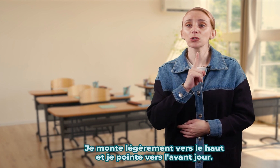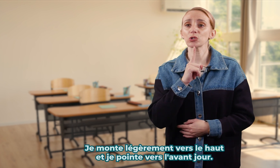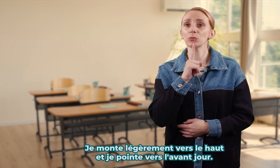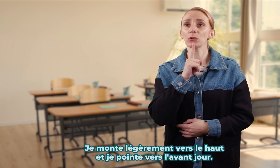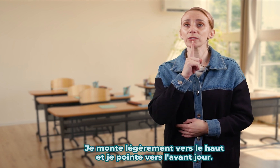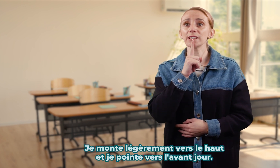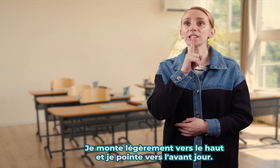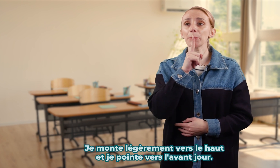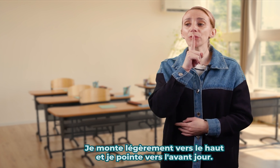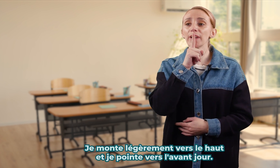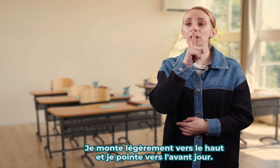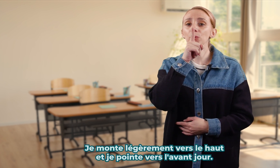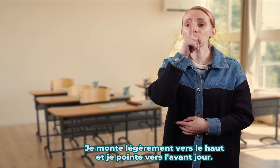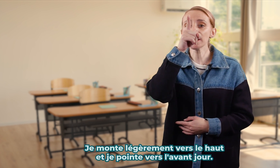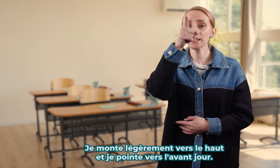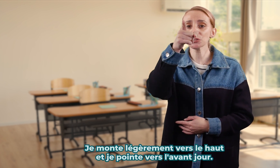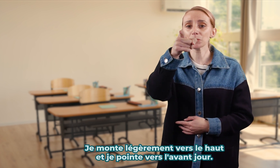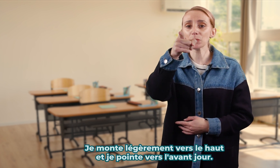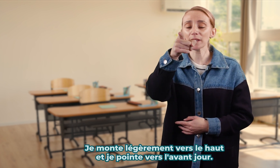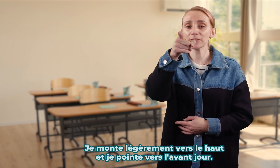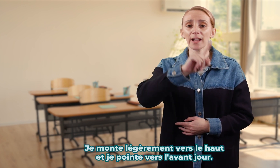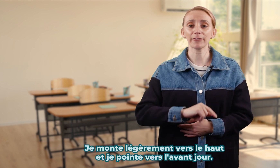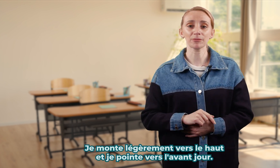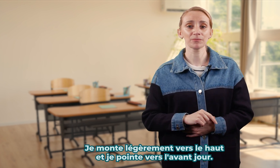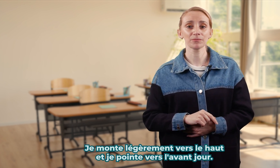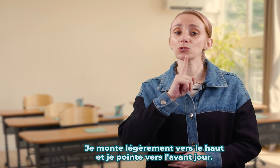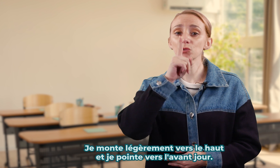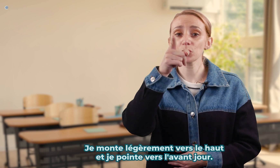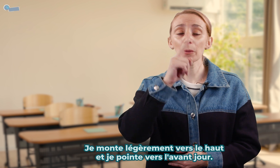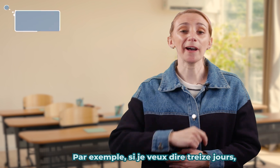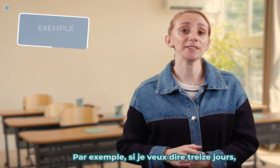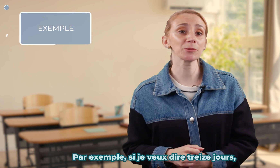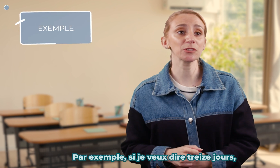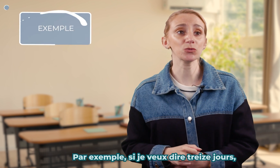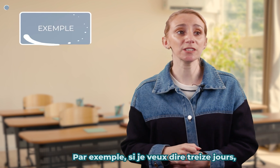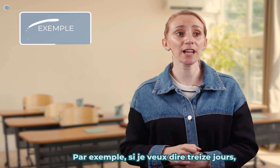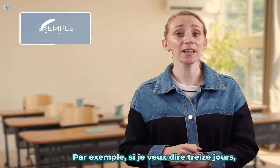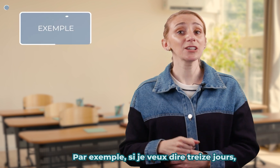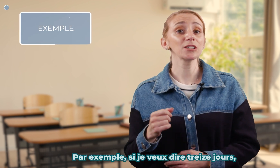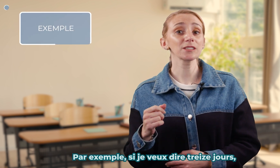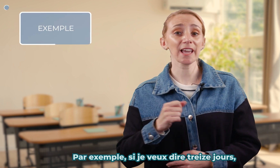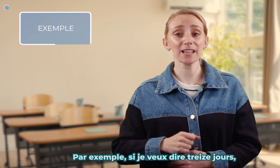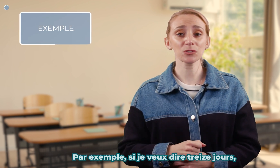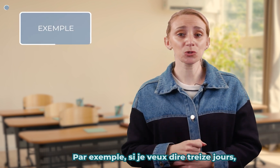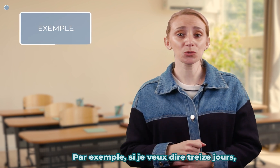Je monte légèrement vers le haut et je pointe vers l'avant. Jour, par exemple, si je veux dire 13